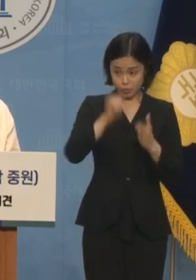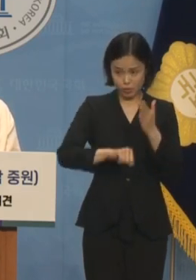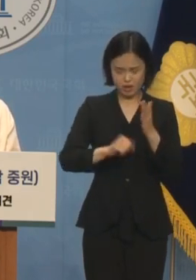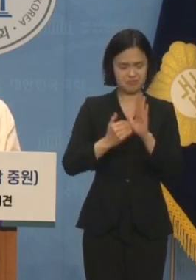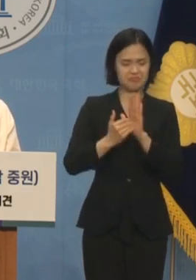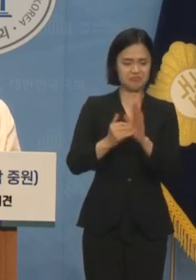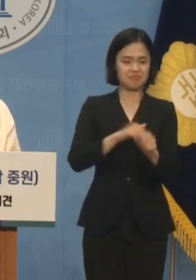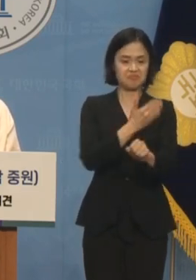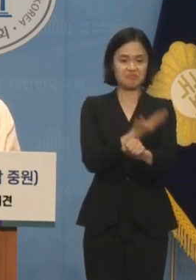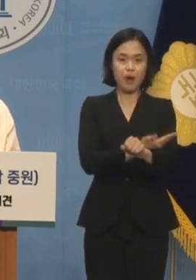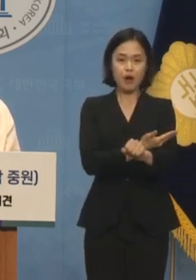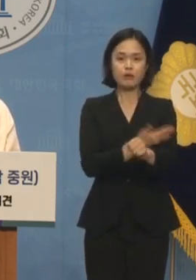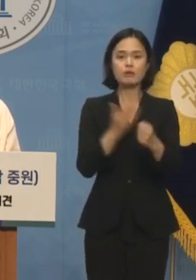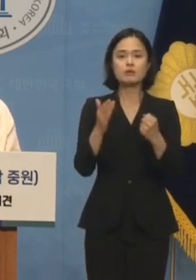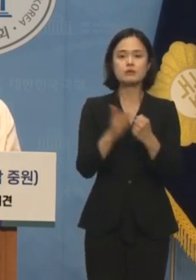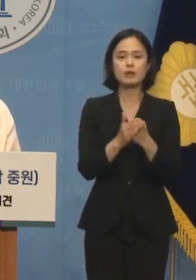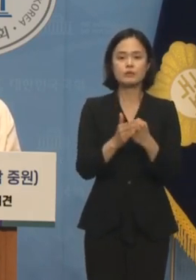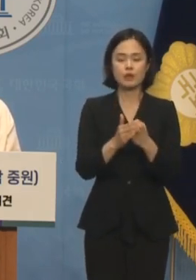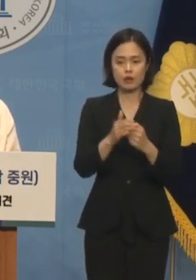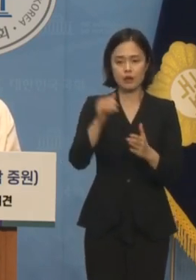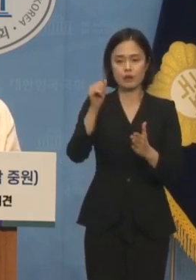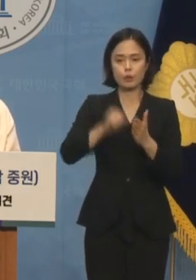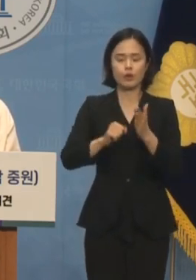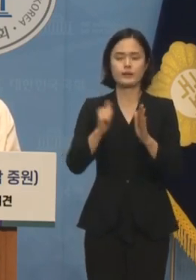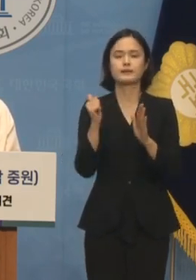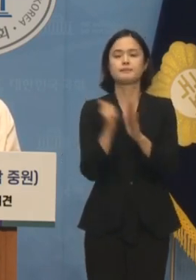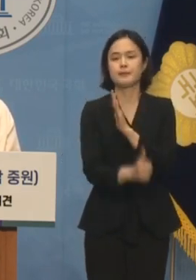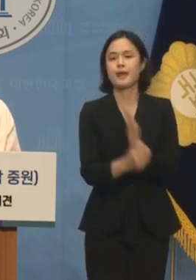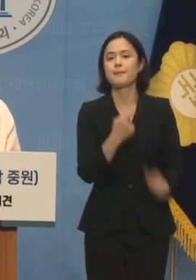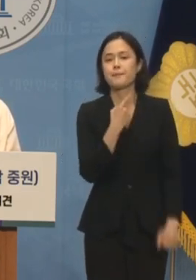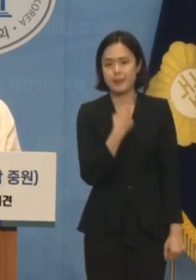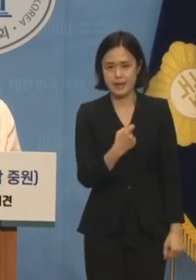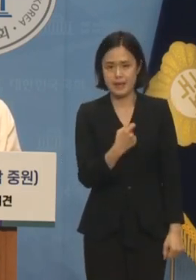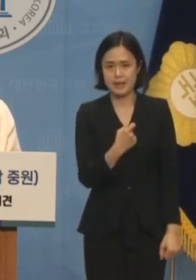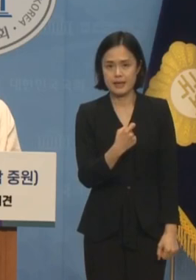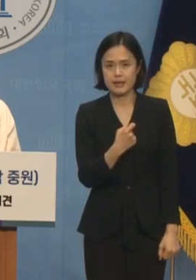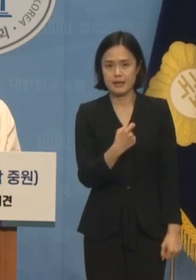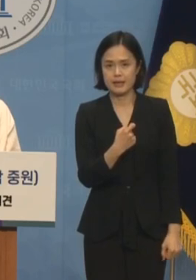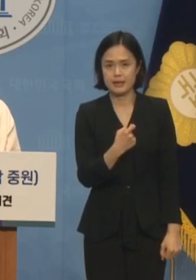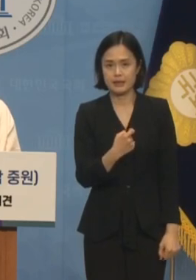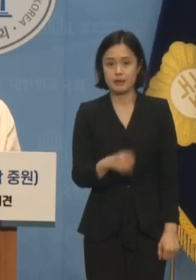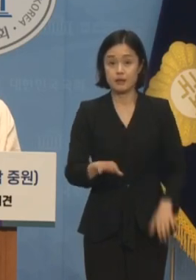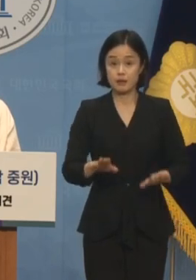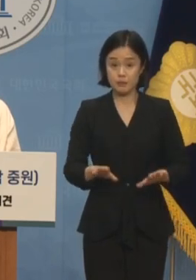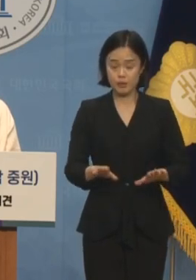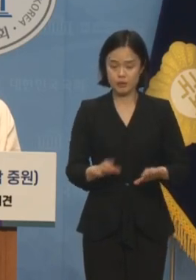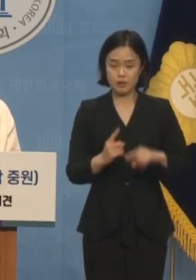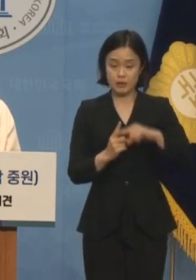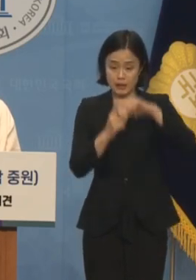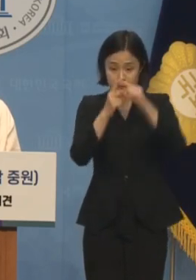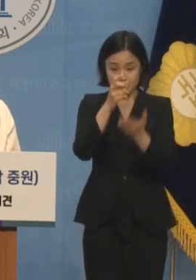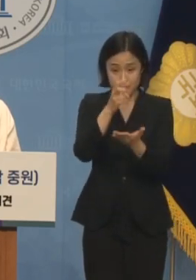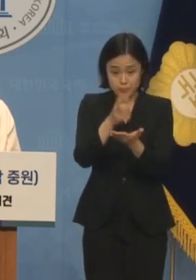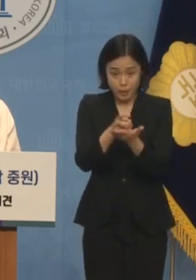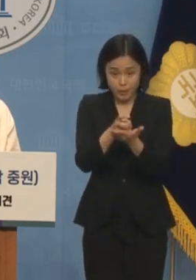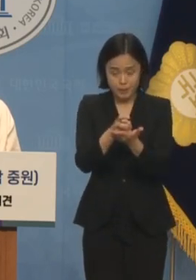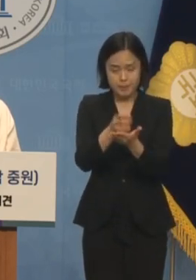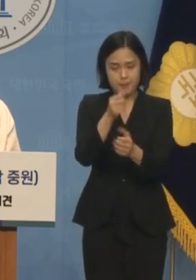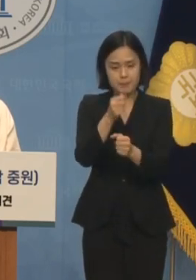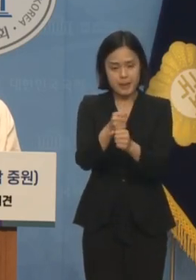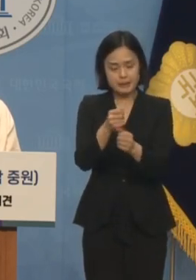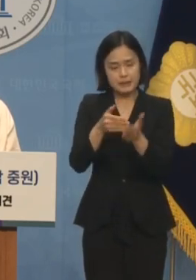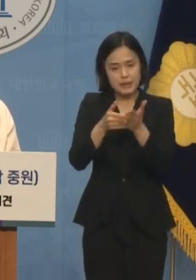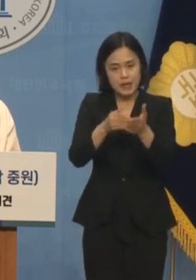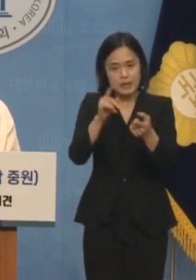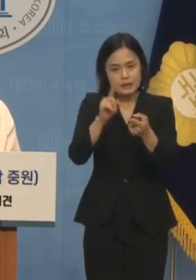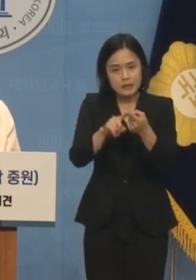윤석열 대통령과 국민의힘은 국민과의 약속인 간호법 제정 공약마저도 부정하면서 국민과